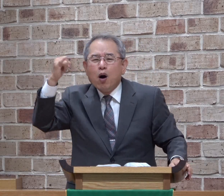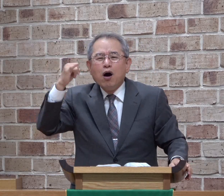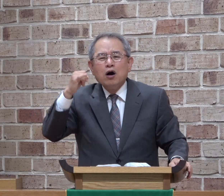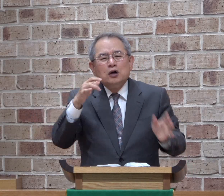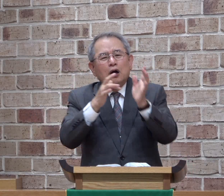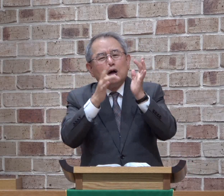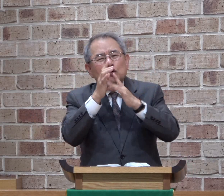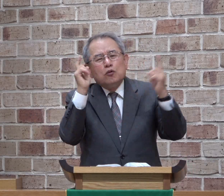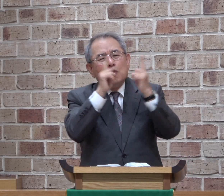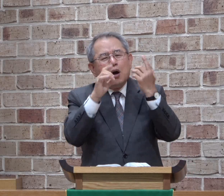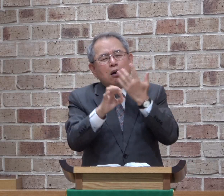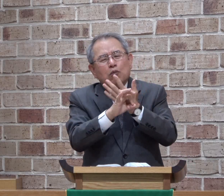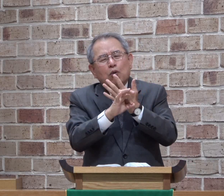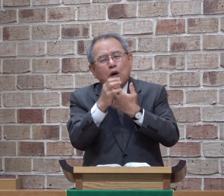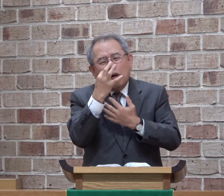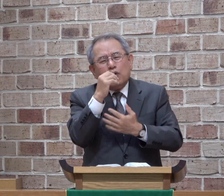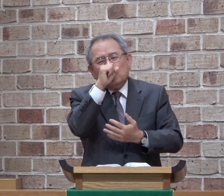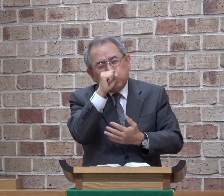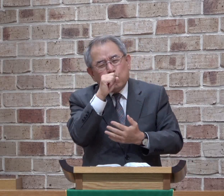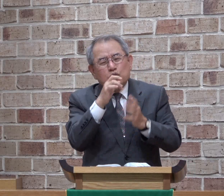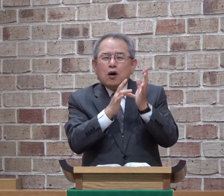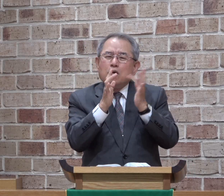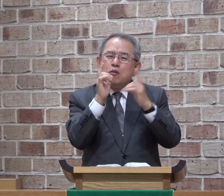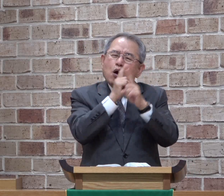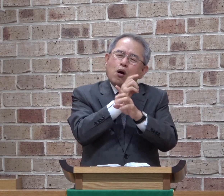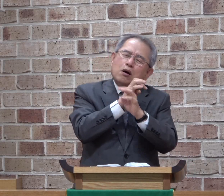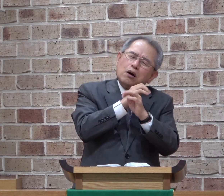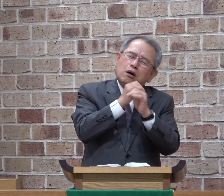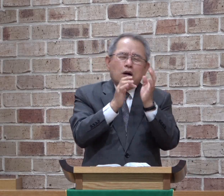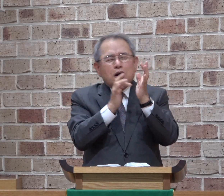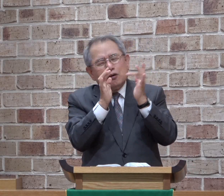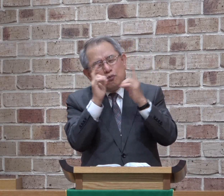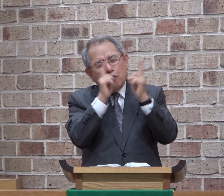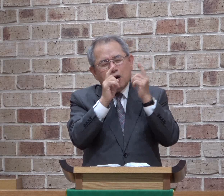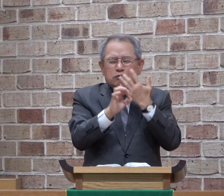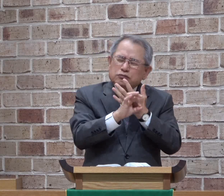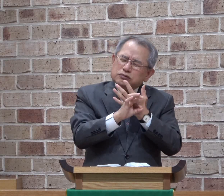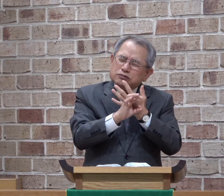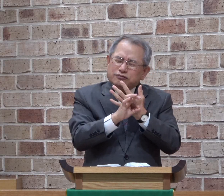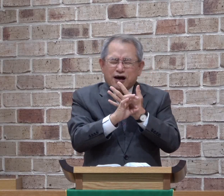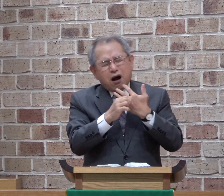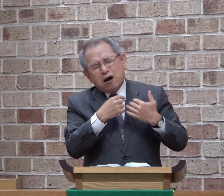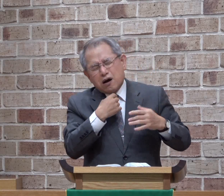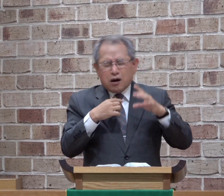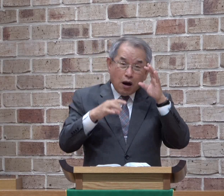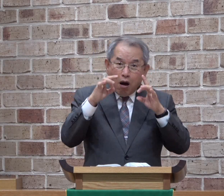귀신 들리는 어린 딸인데 예수님을 언제 만날까, 예수님을 만나면 좋겠다 갈망할 때